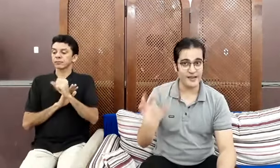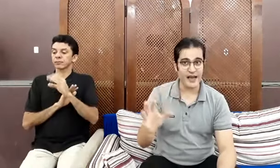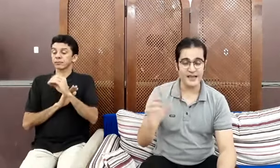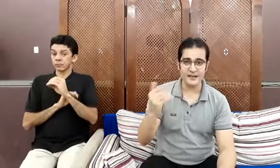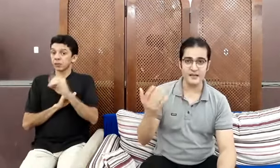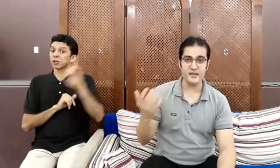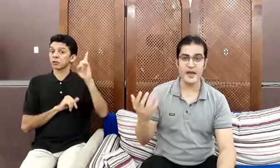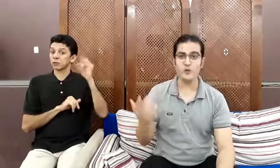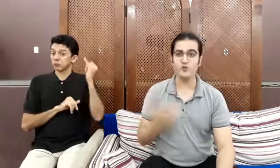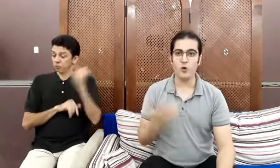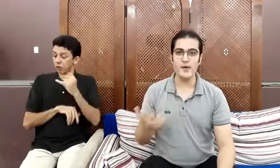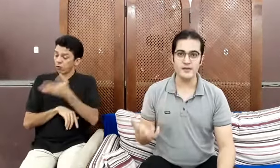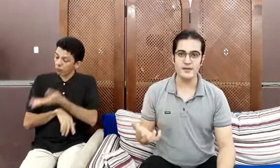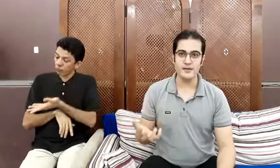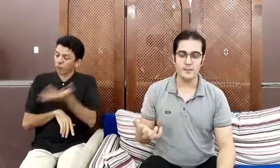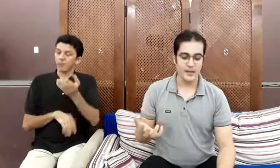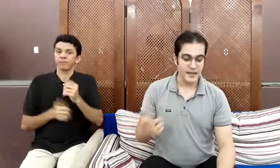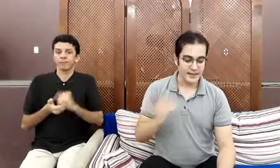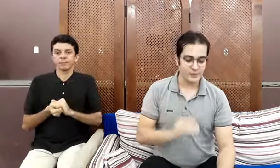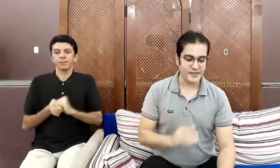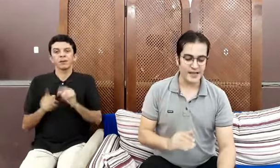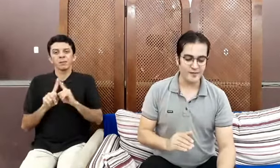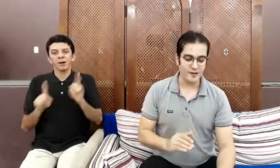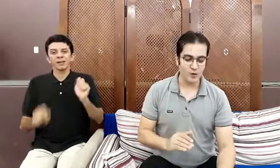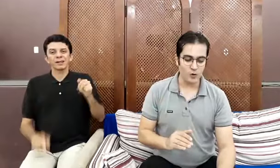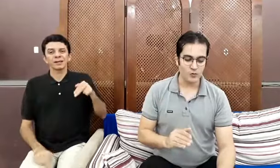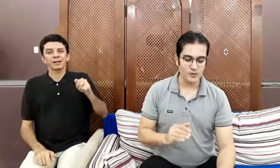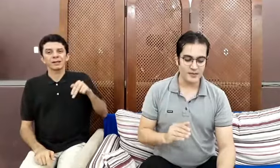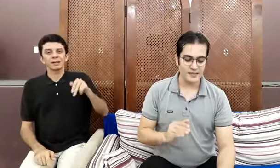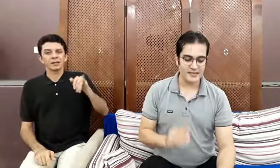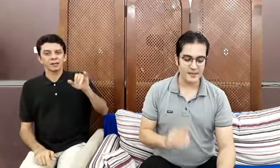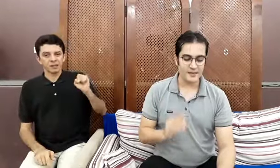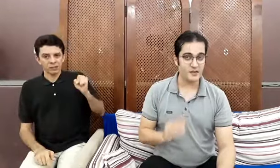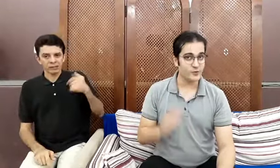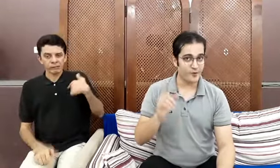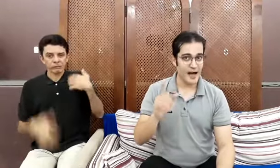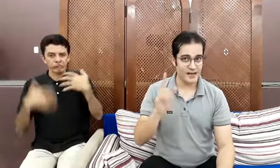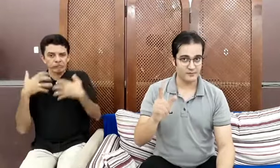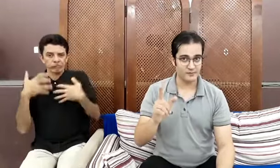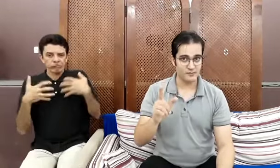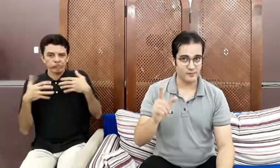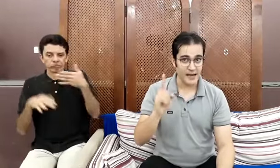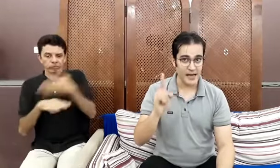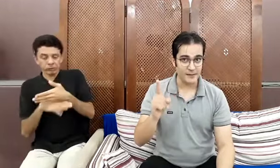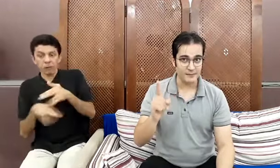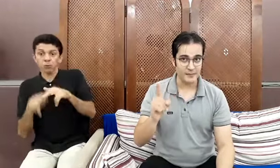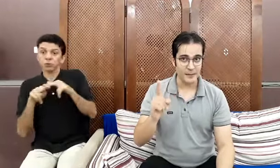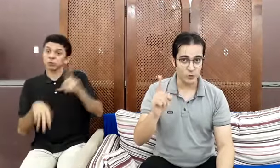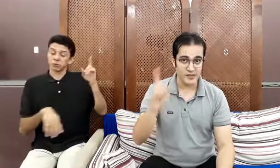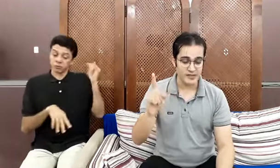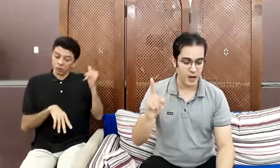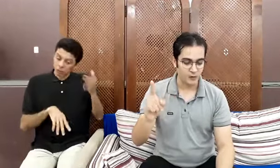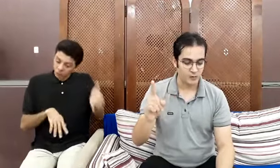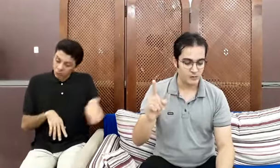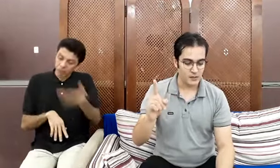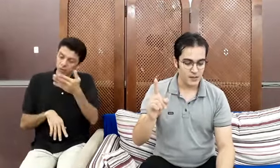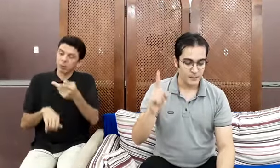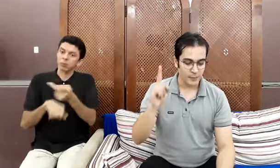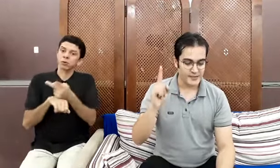fosse lá, e Ananias relutou em ir. E Deus aqui revelou exatamente isso: vá lá, procura de